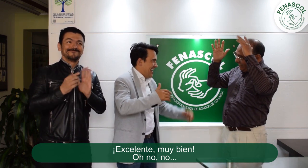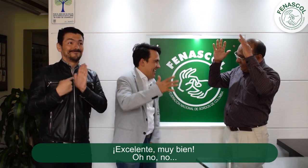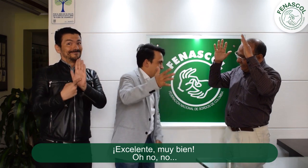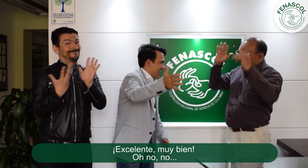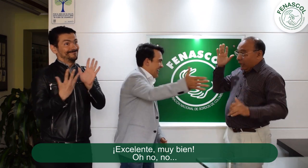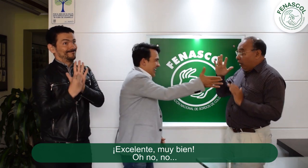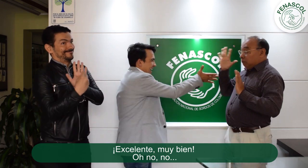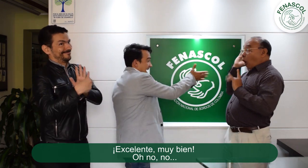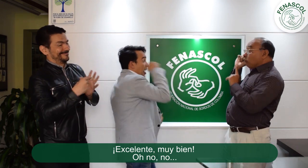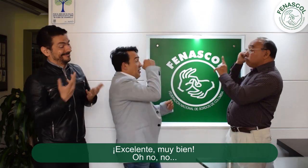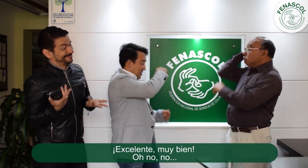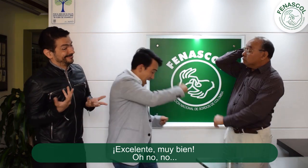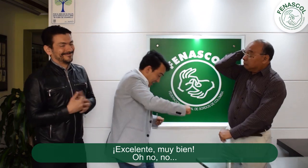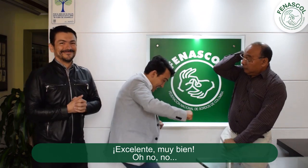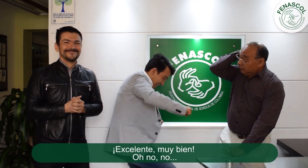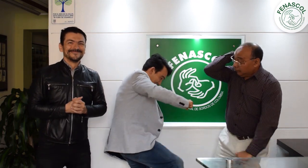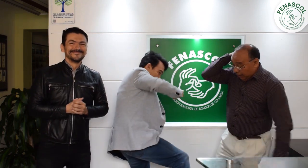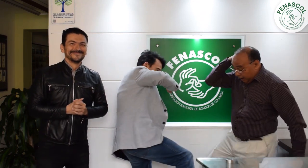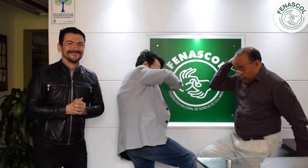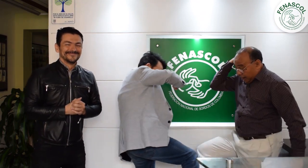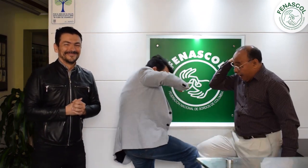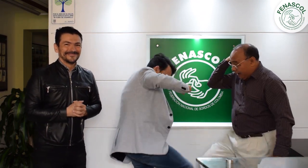Excelente, muy bien. No, no.